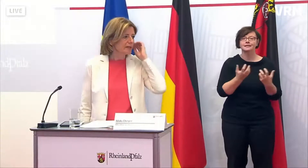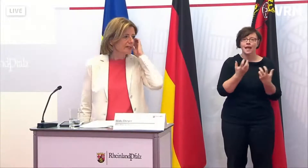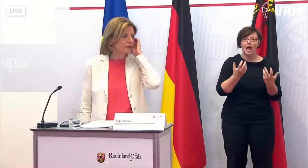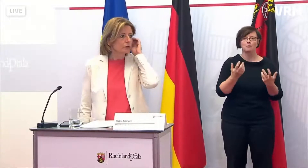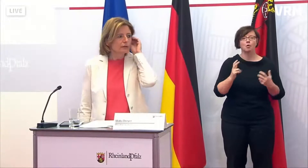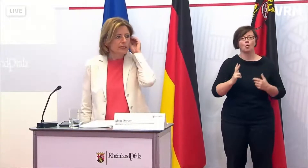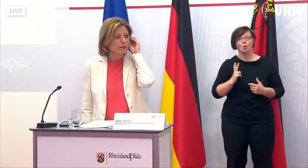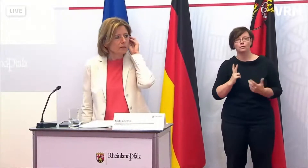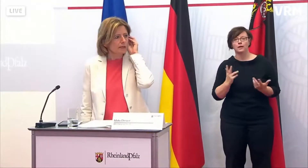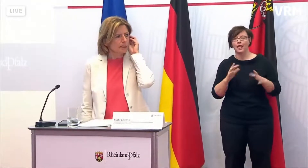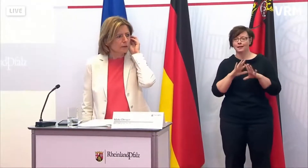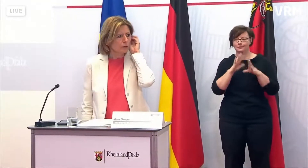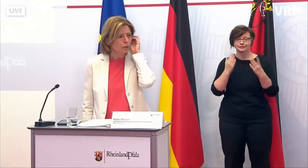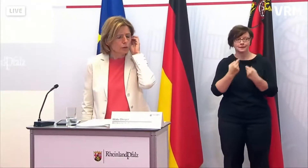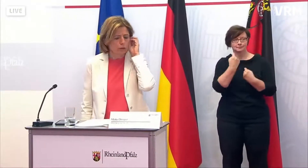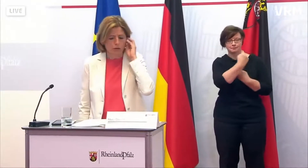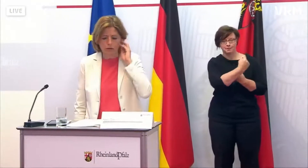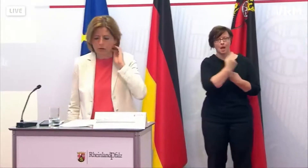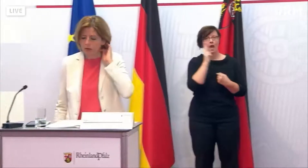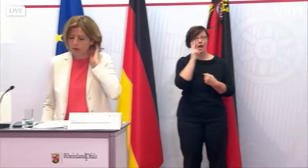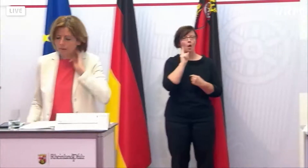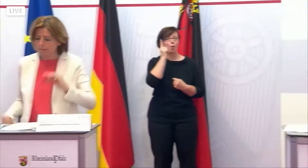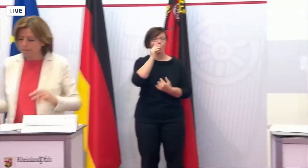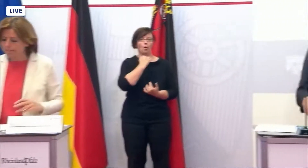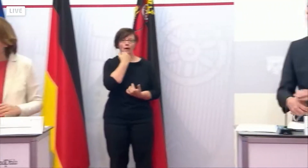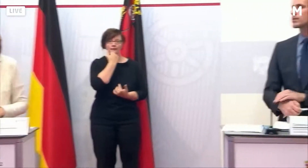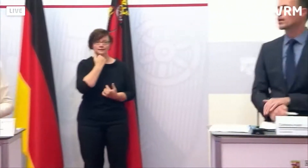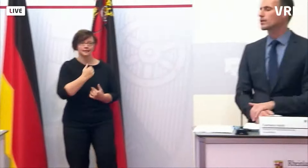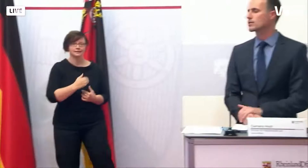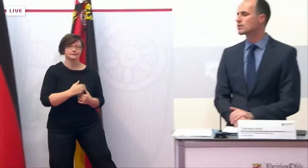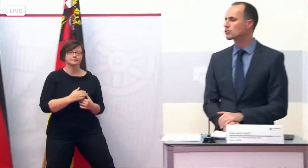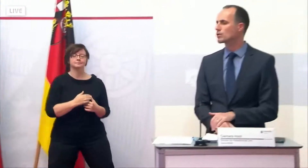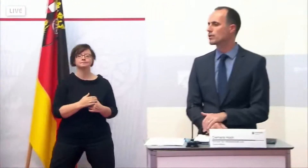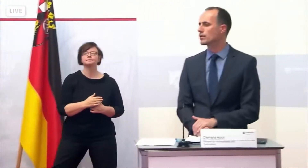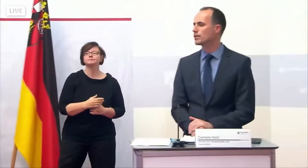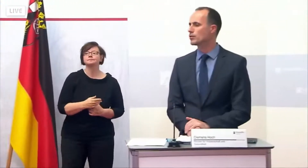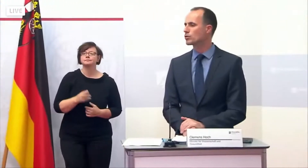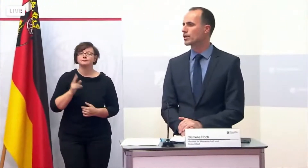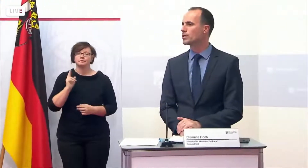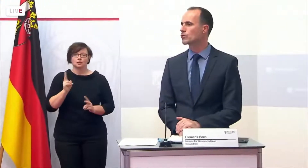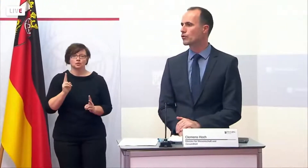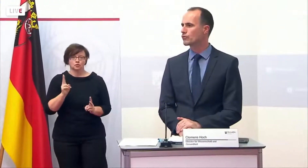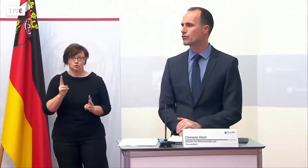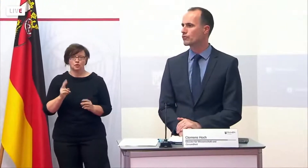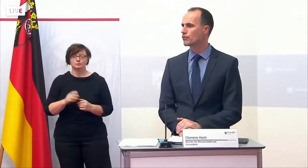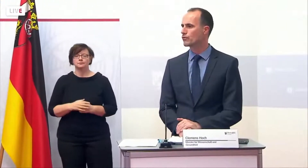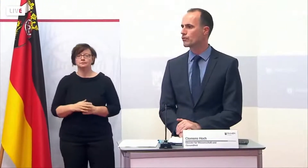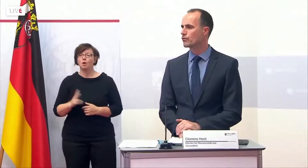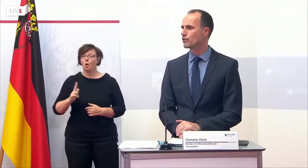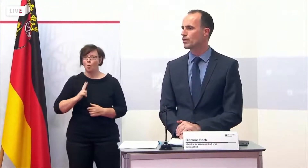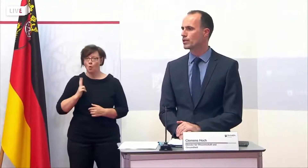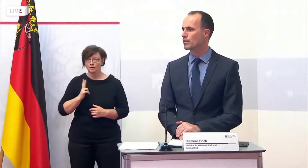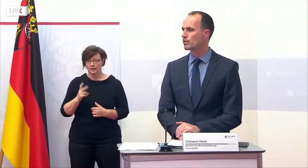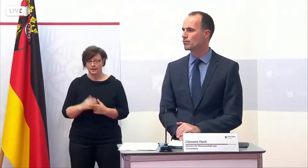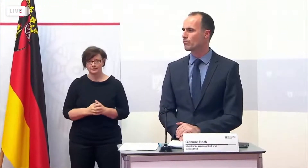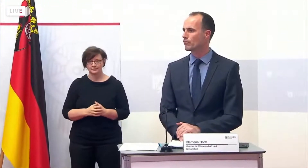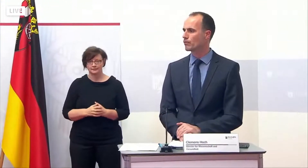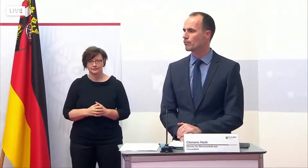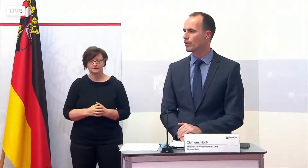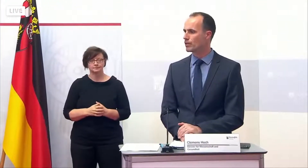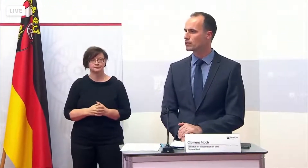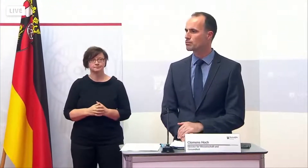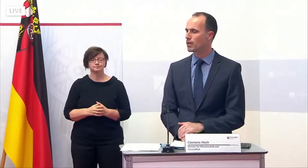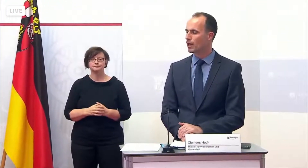Hotels und dem ganzen Komplex nochmal der Herr Hoch. Ja, also Herr Zahn, das ist so. Die Hotels öffnen ihre